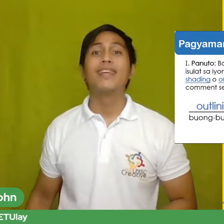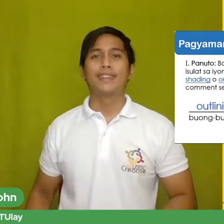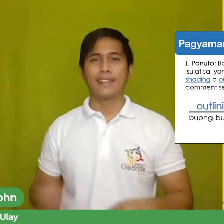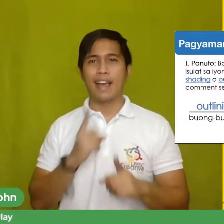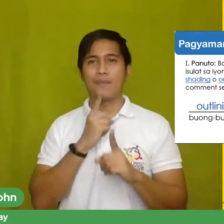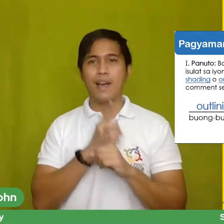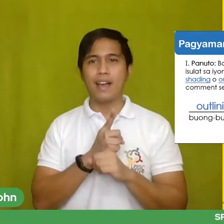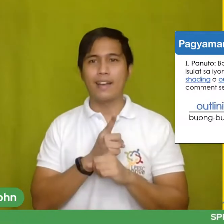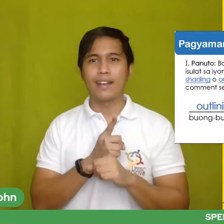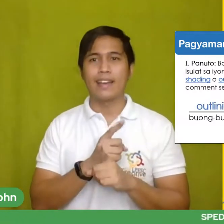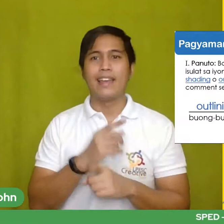tama,